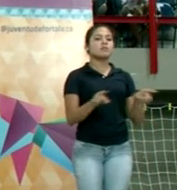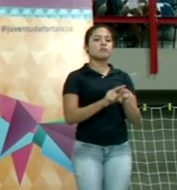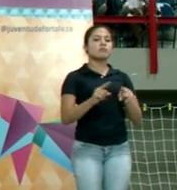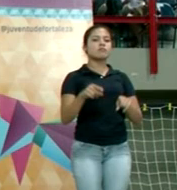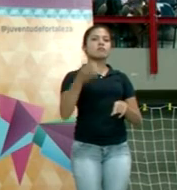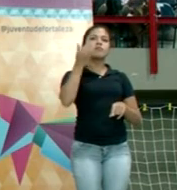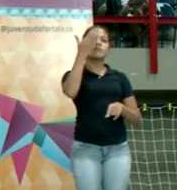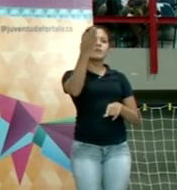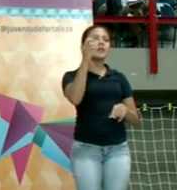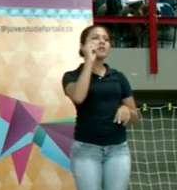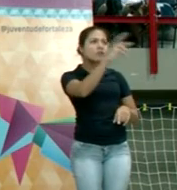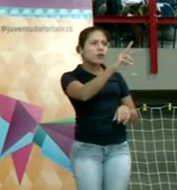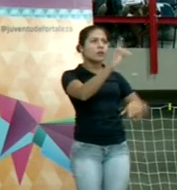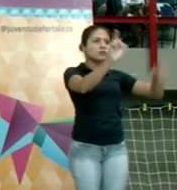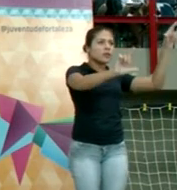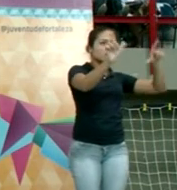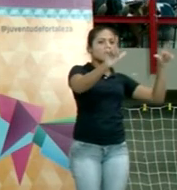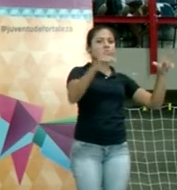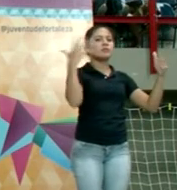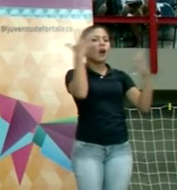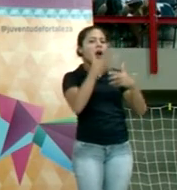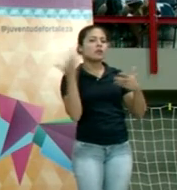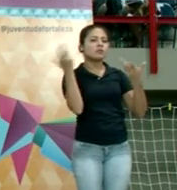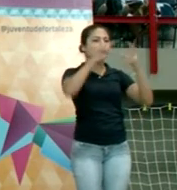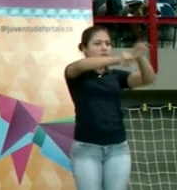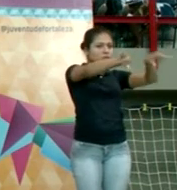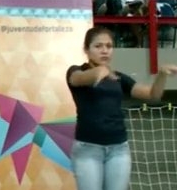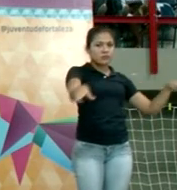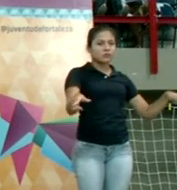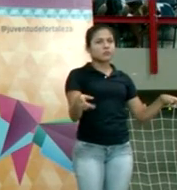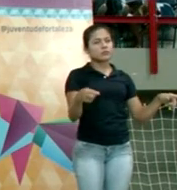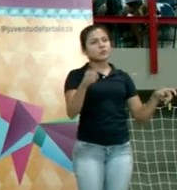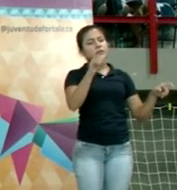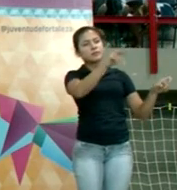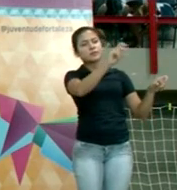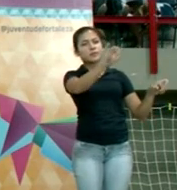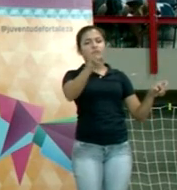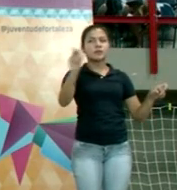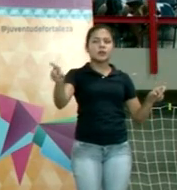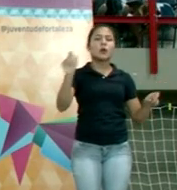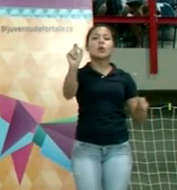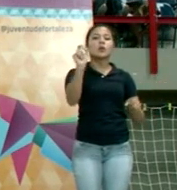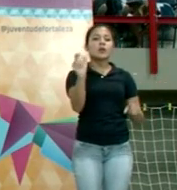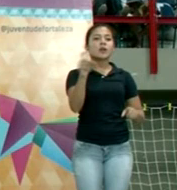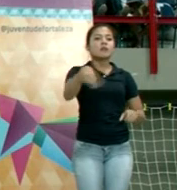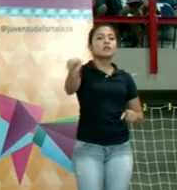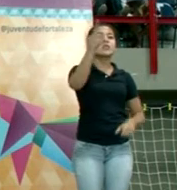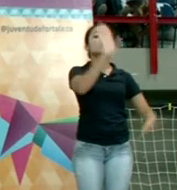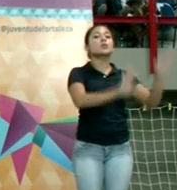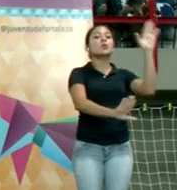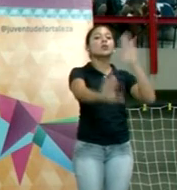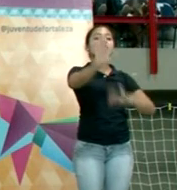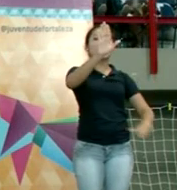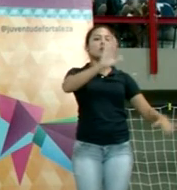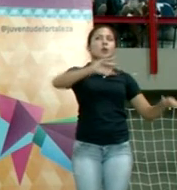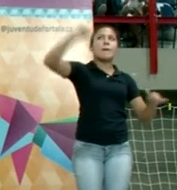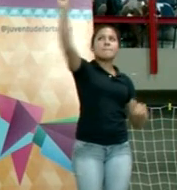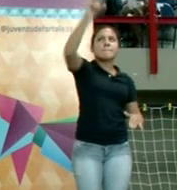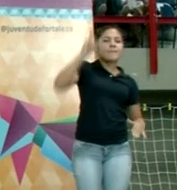é uma campanha do Instituto Nacional de Pesquisas Espaciais, para a gente tomar cuidado com raios em